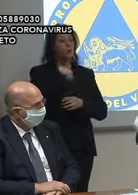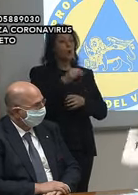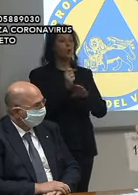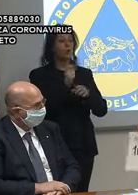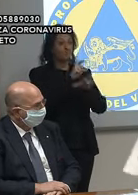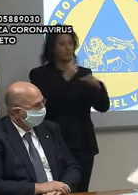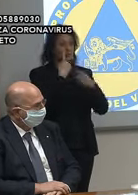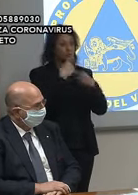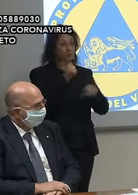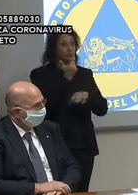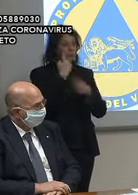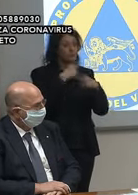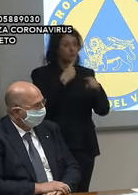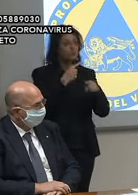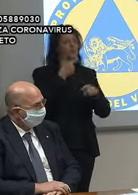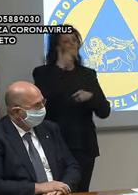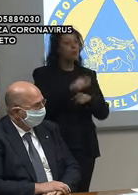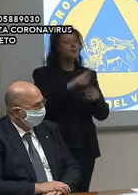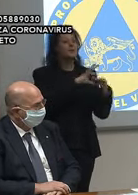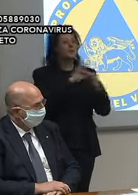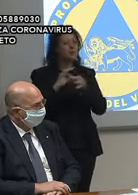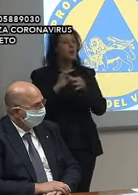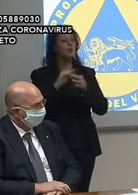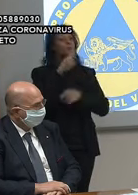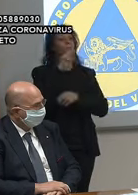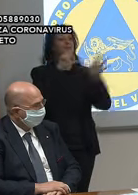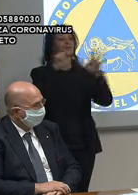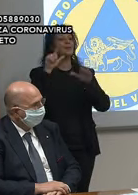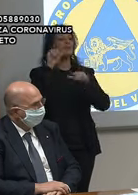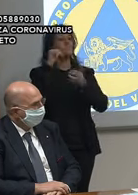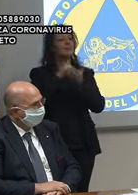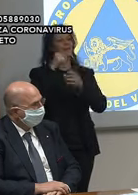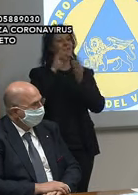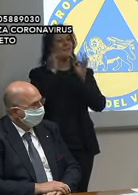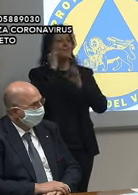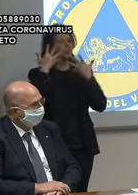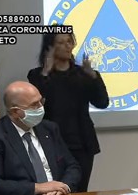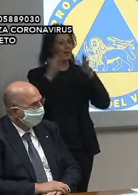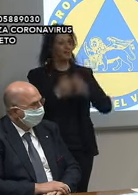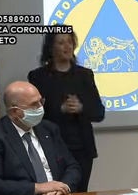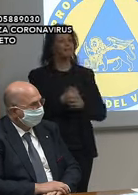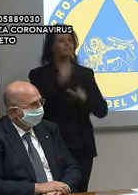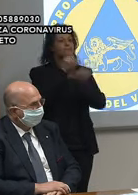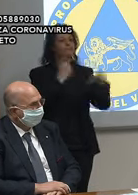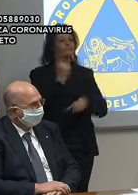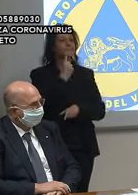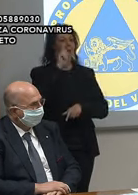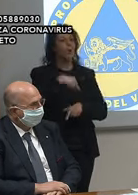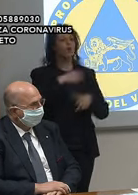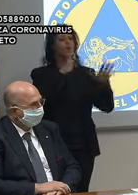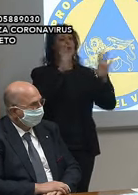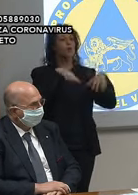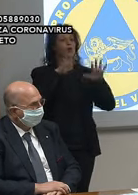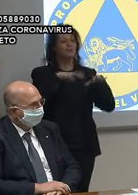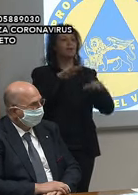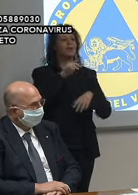su 277.000 tamponi. In isolamento abbiamo ancora 9.914 persone,